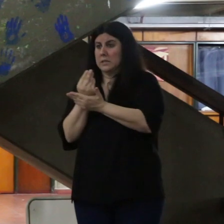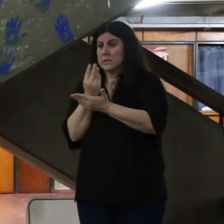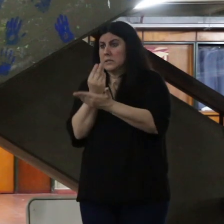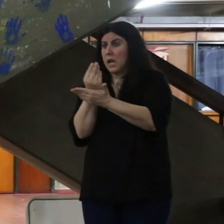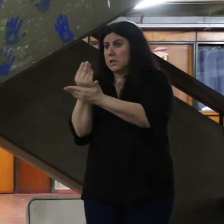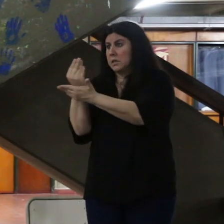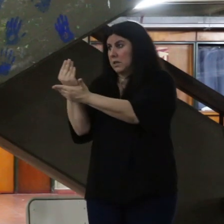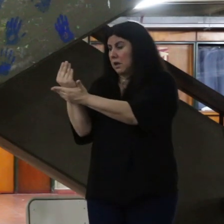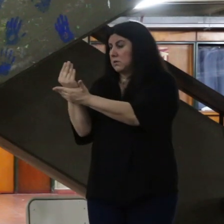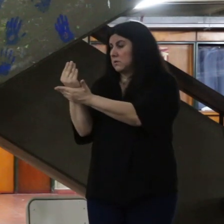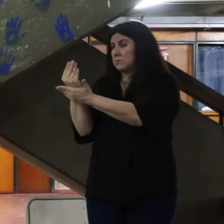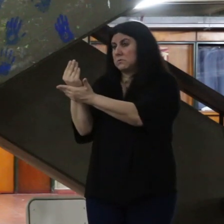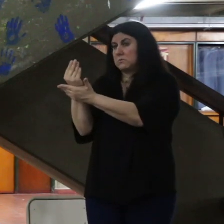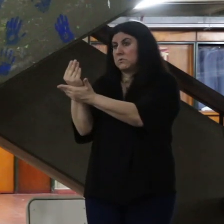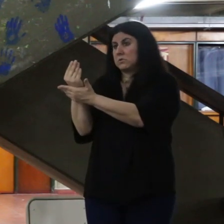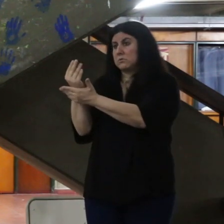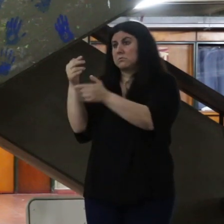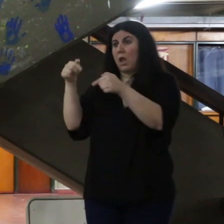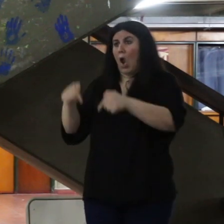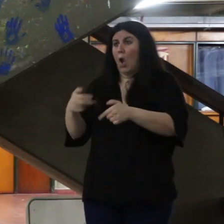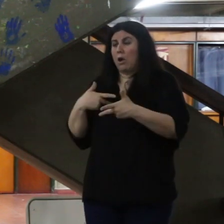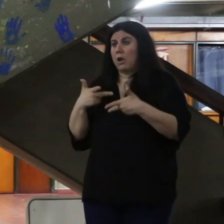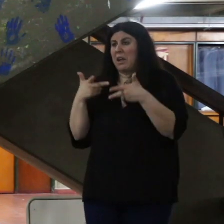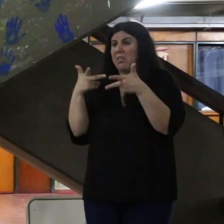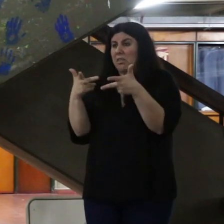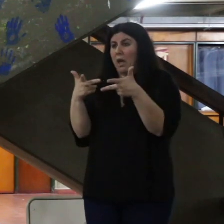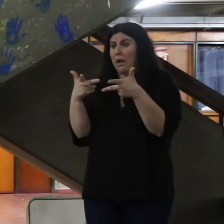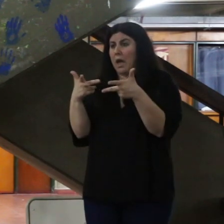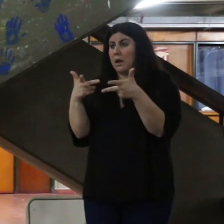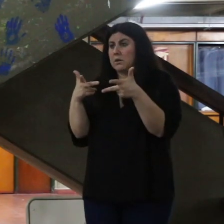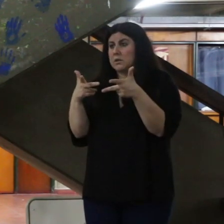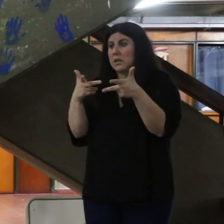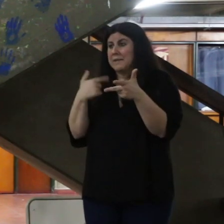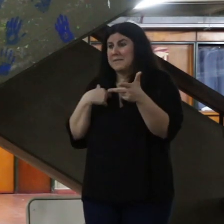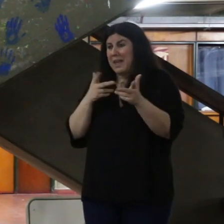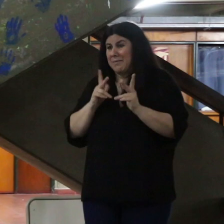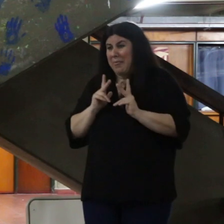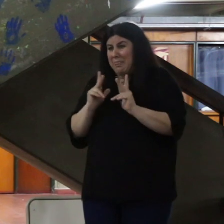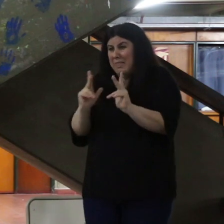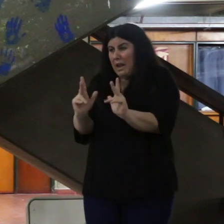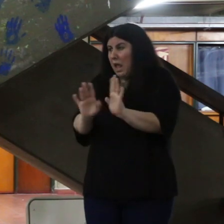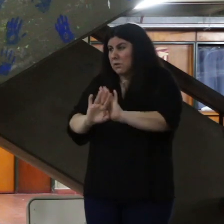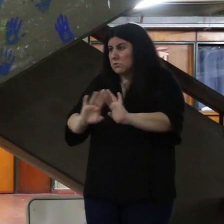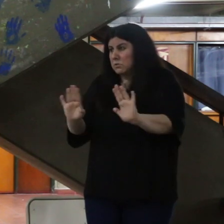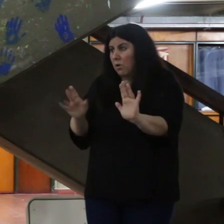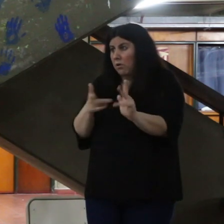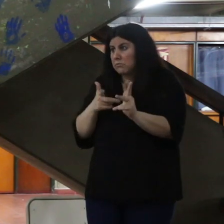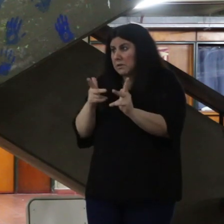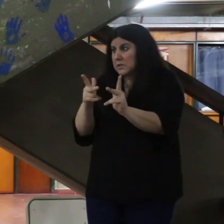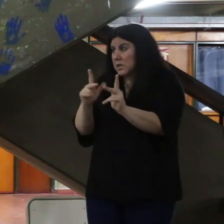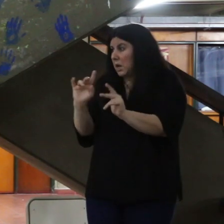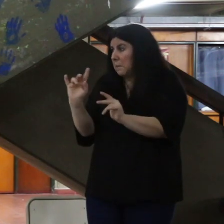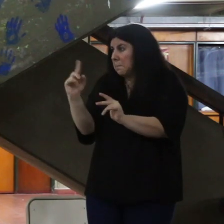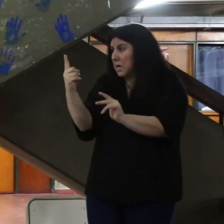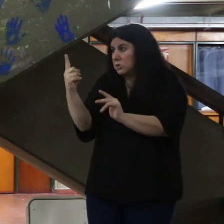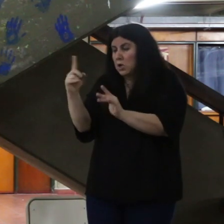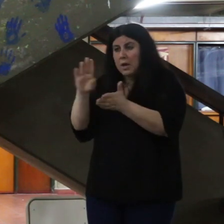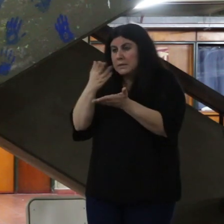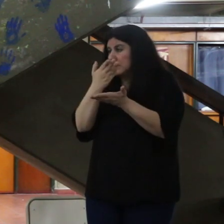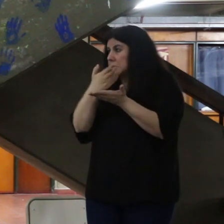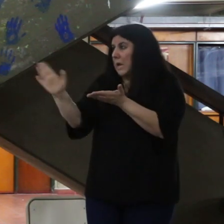que hablen de la eliminación directamente del otro o de la otra. Esas